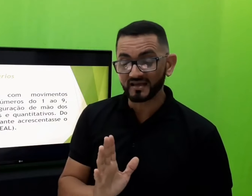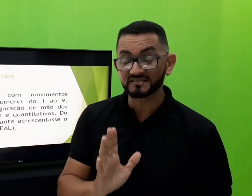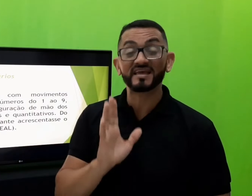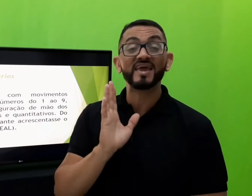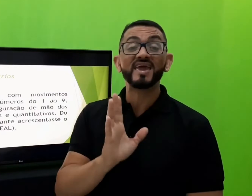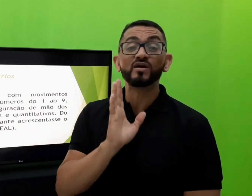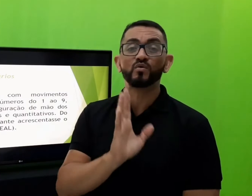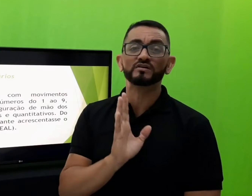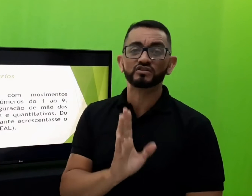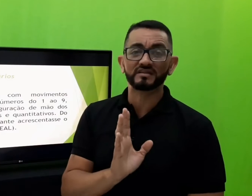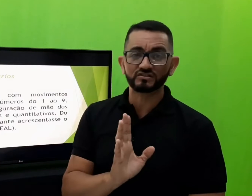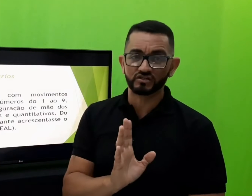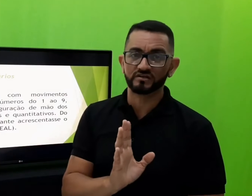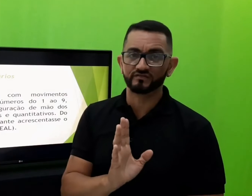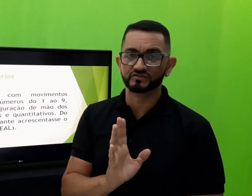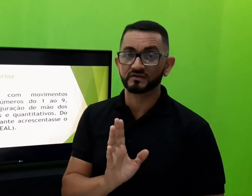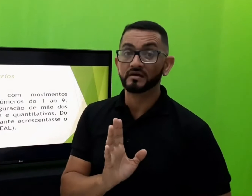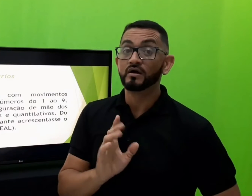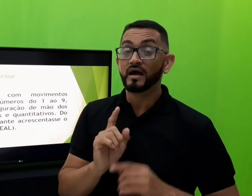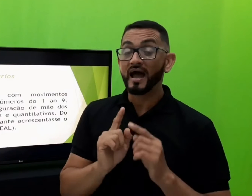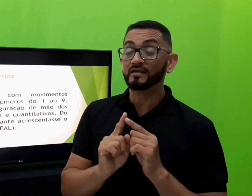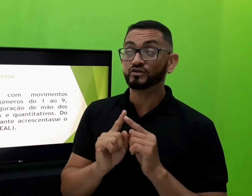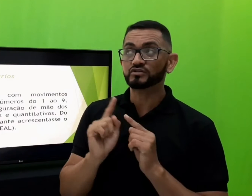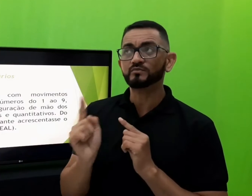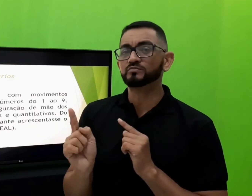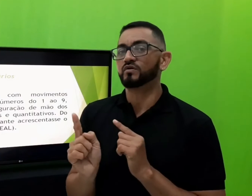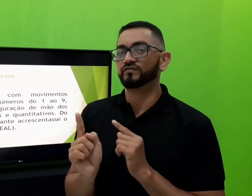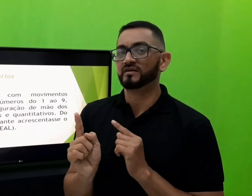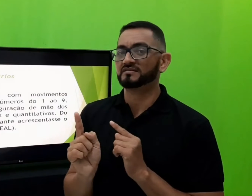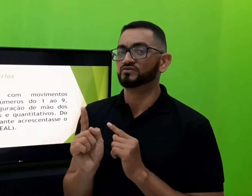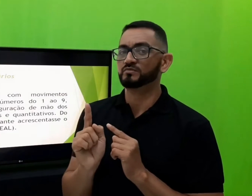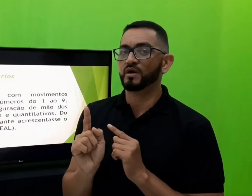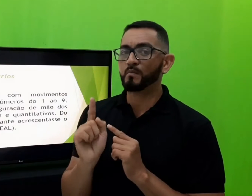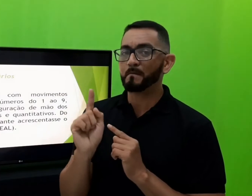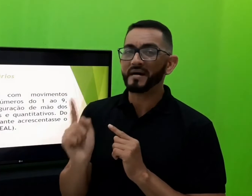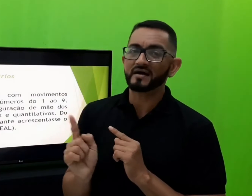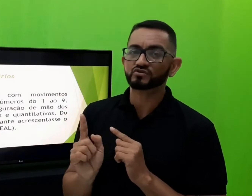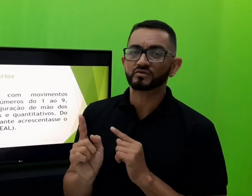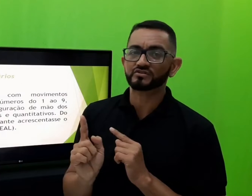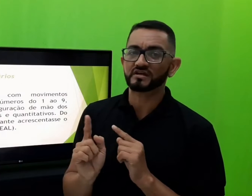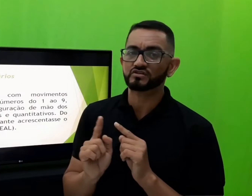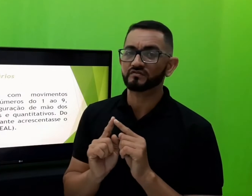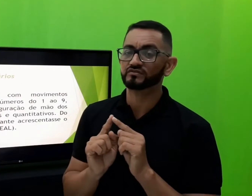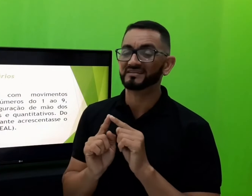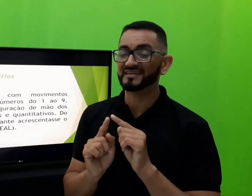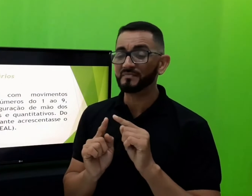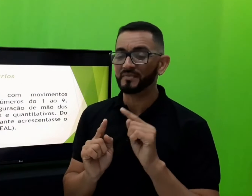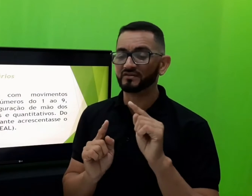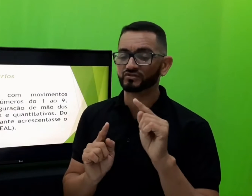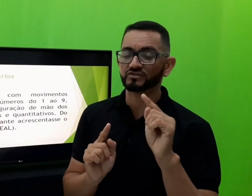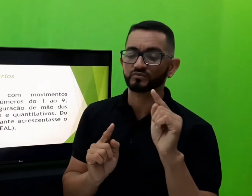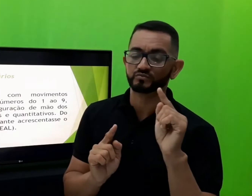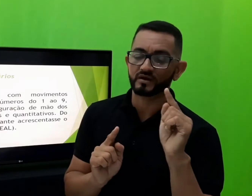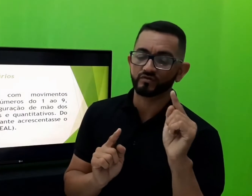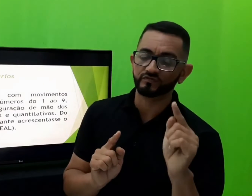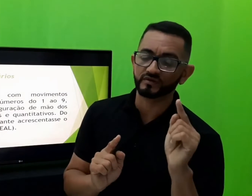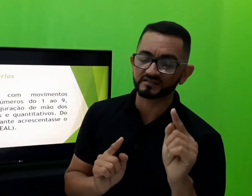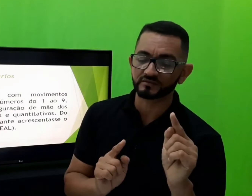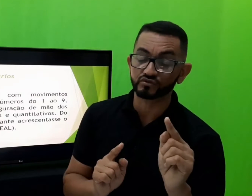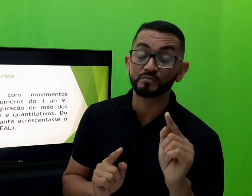cardinais e quantitativos. Nós temos uma configuração de mão para os quantitativos e também nós temos uma configuração de